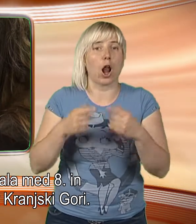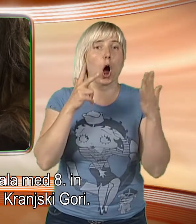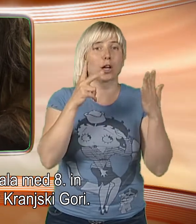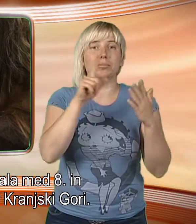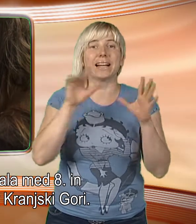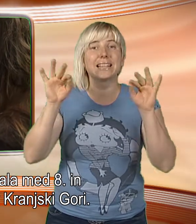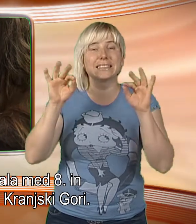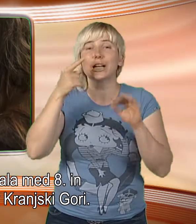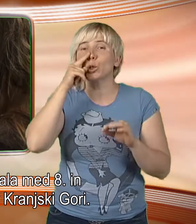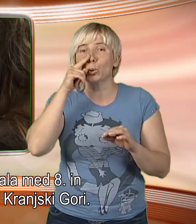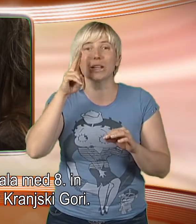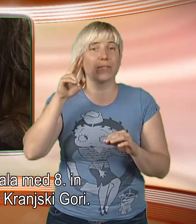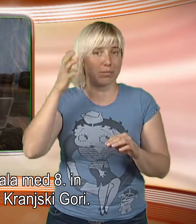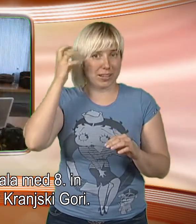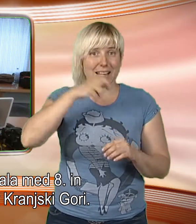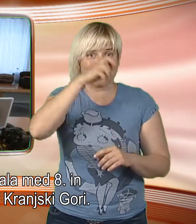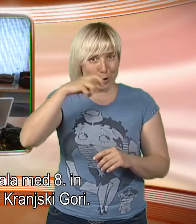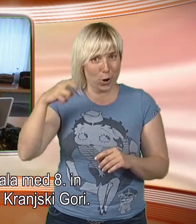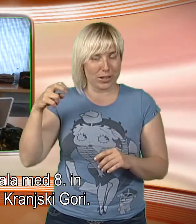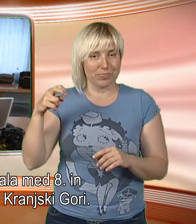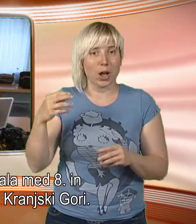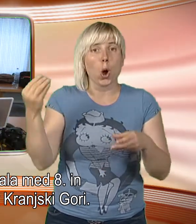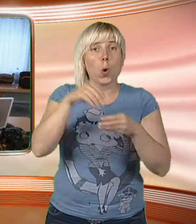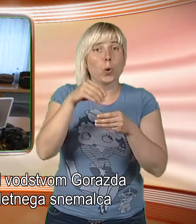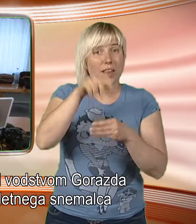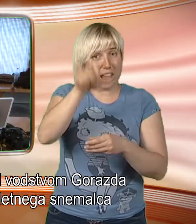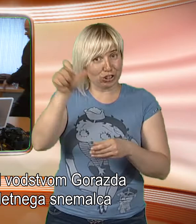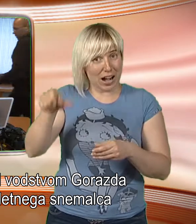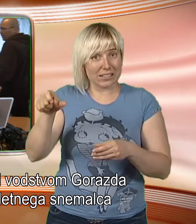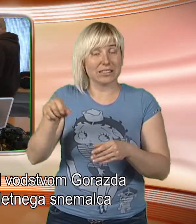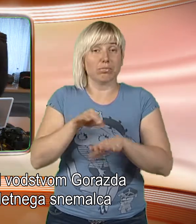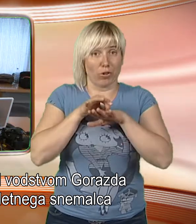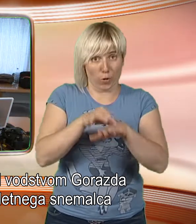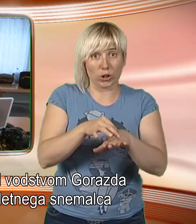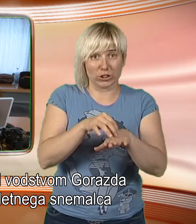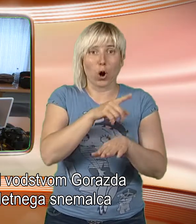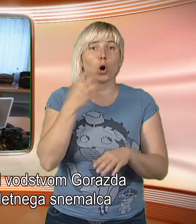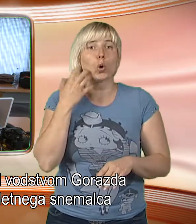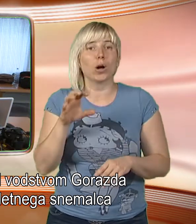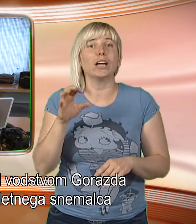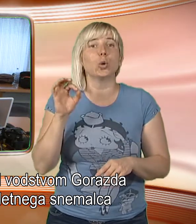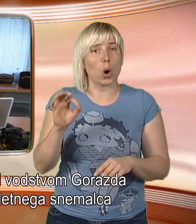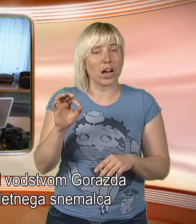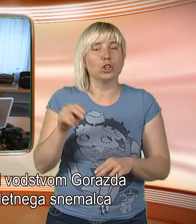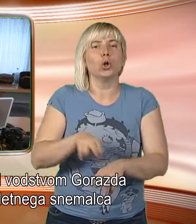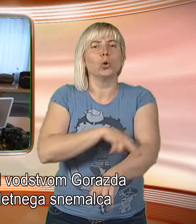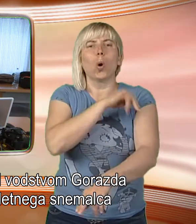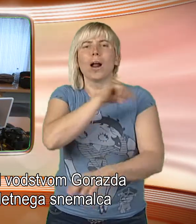med 8. in 10. junijem v Kranjski Gori. Udeleženci so pod vodstvom Gorazda Orešnika,